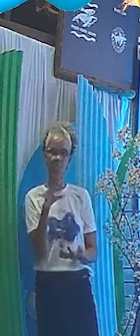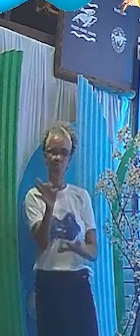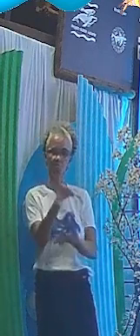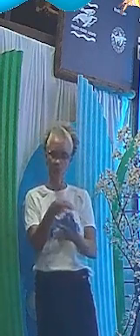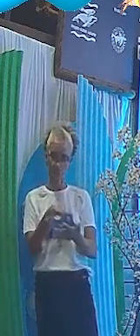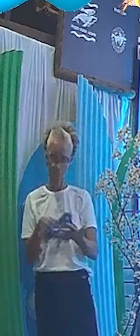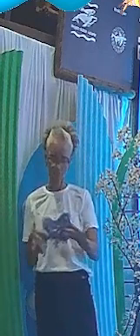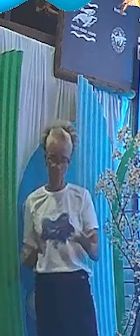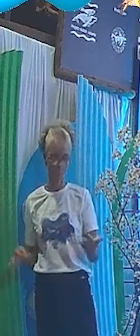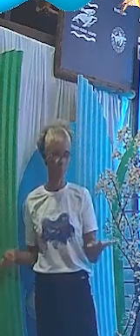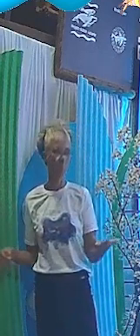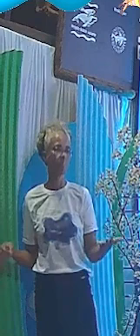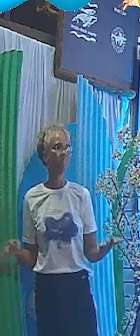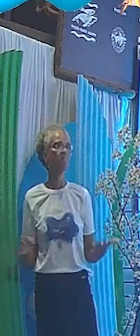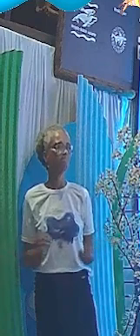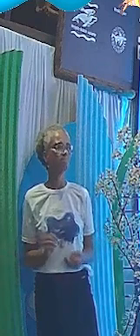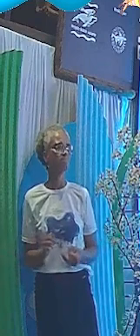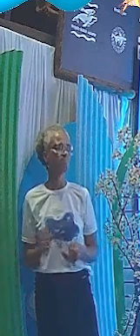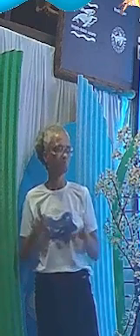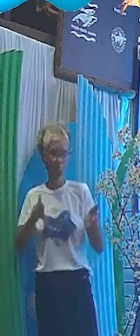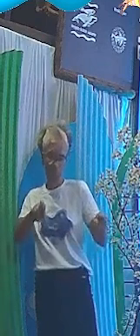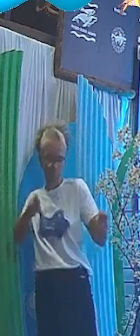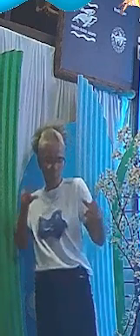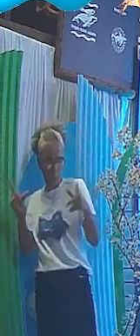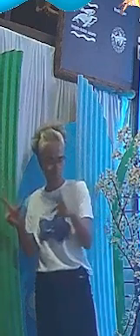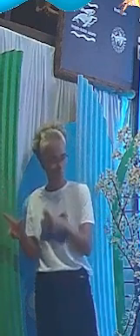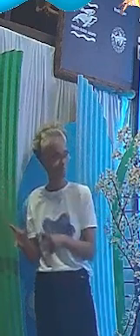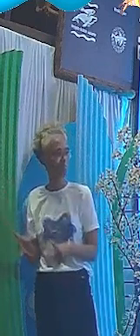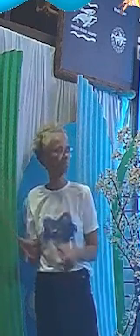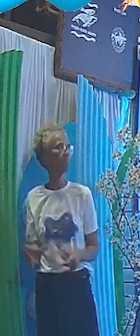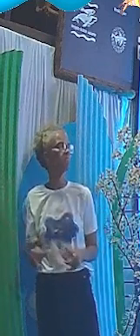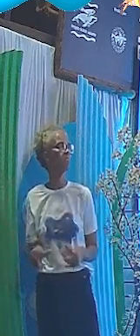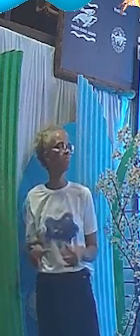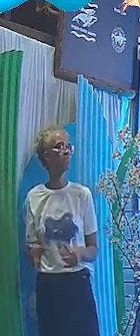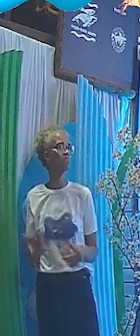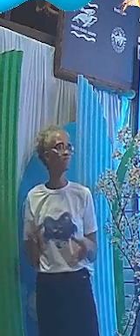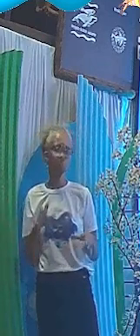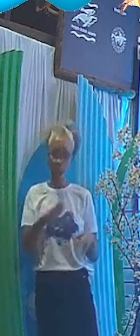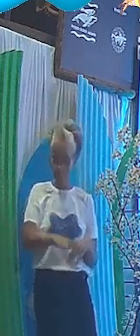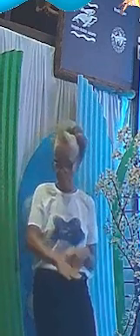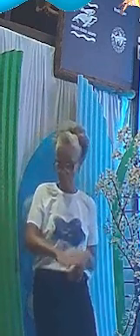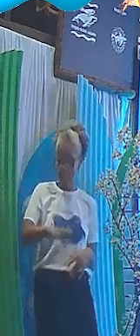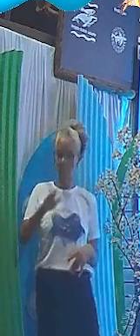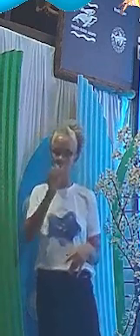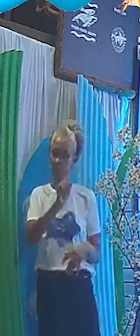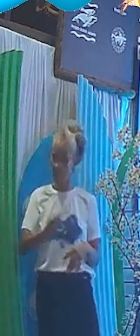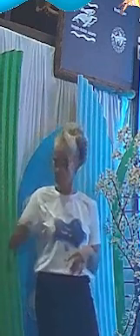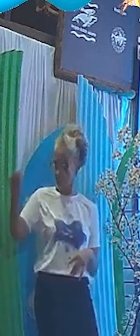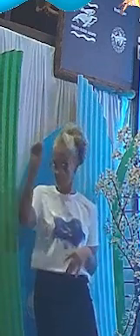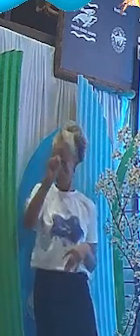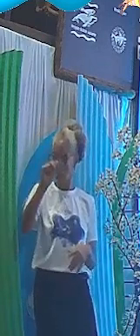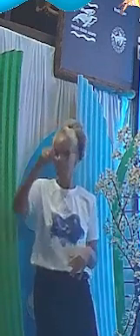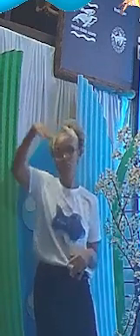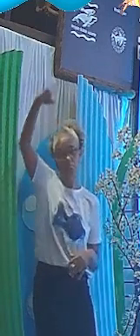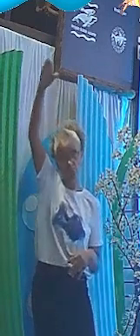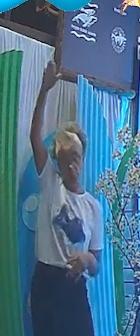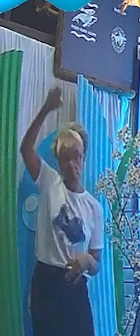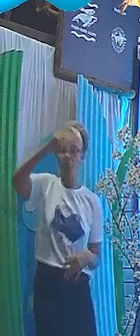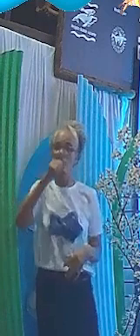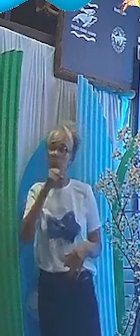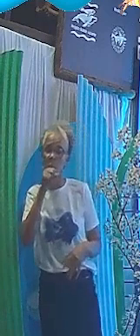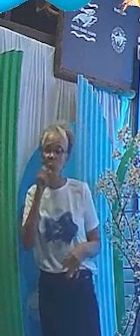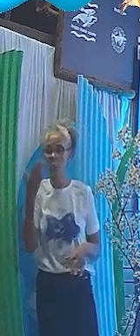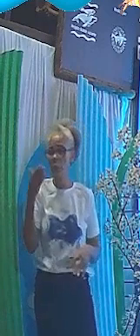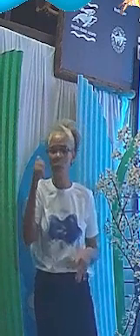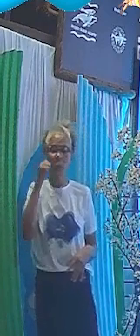uma programação multigeracional, Rede de Livros, né? É uma programação que é voltada para criança, para jovem, para adulto.